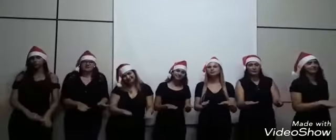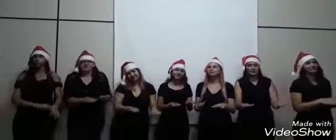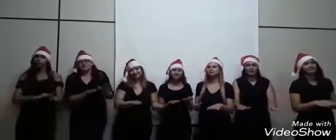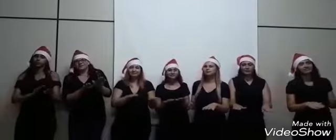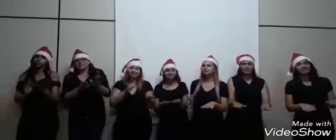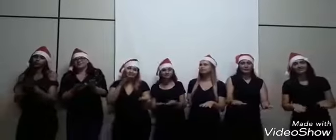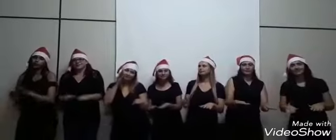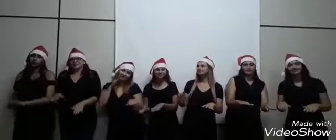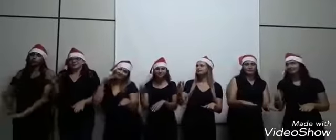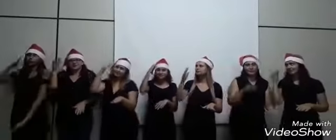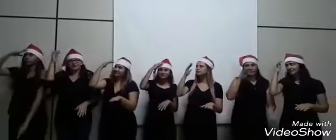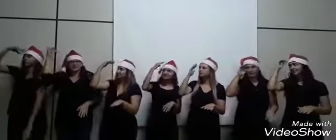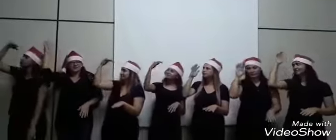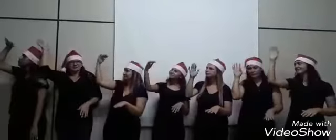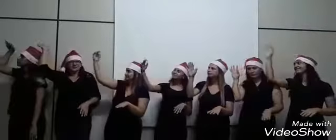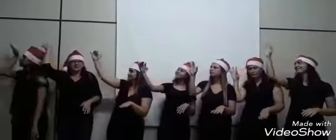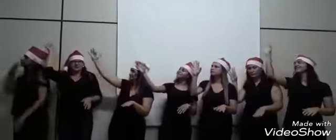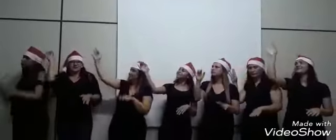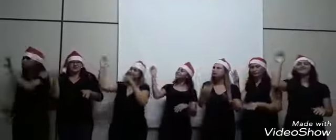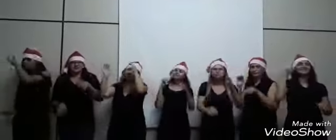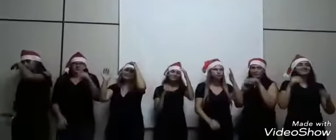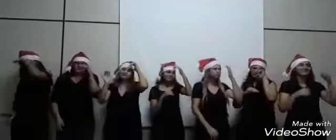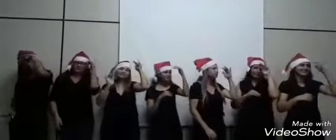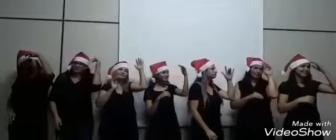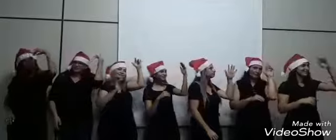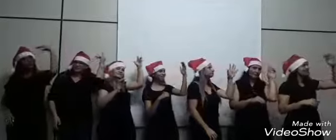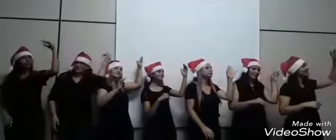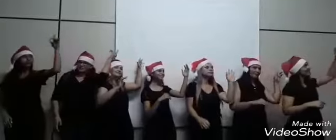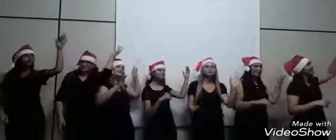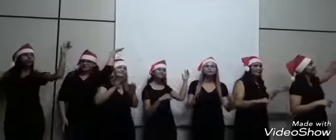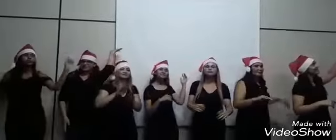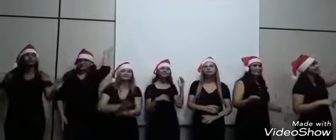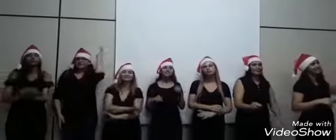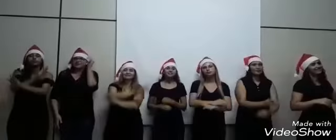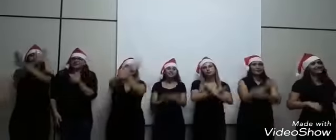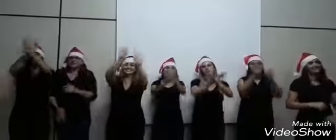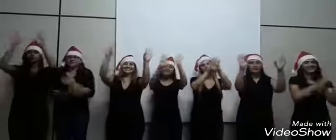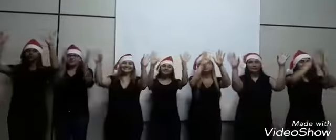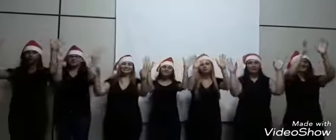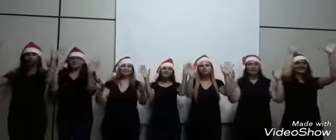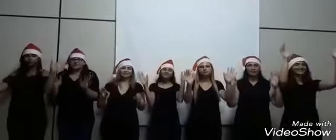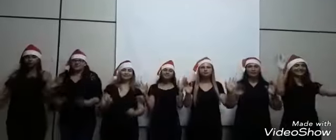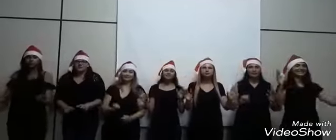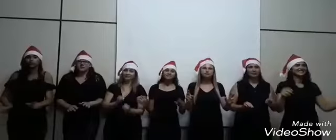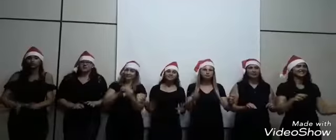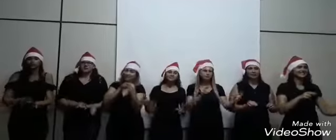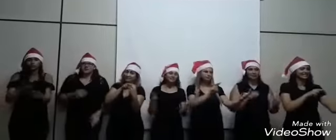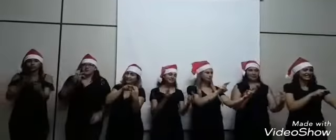O clima de sonho se espalha no ar Pessoas se